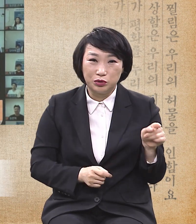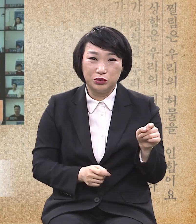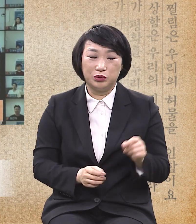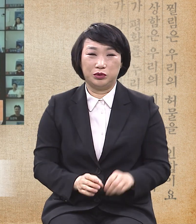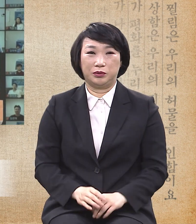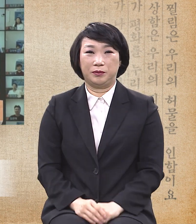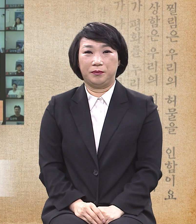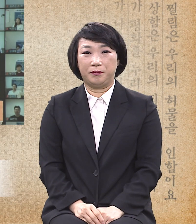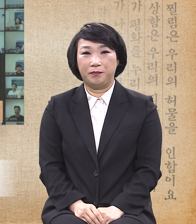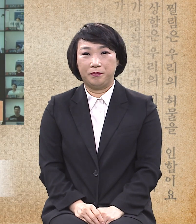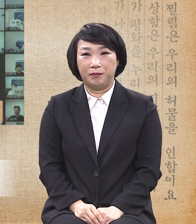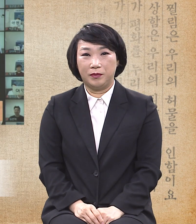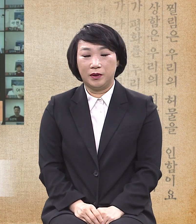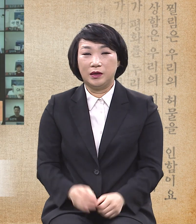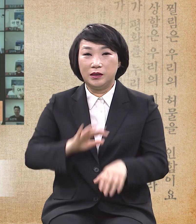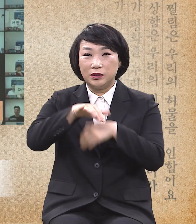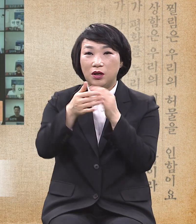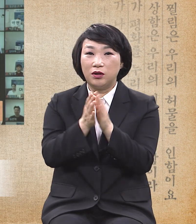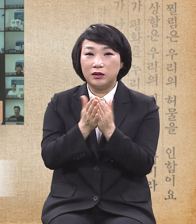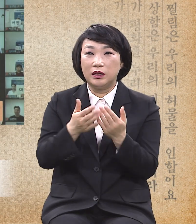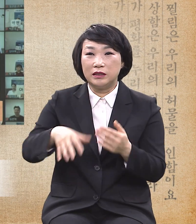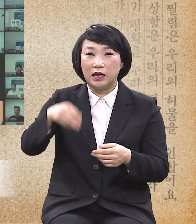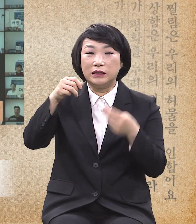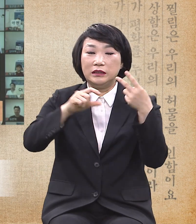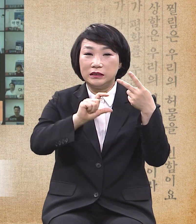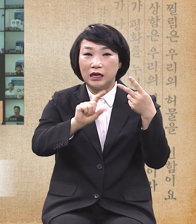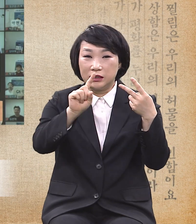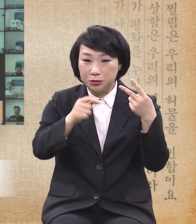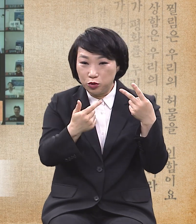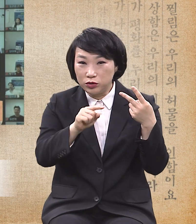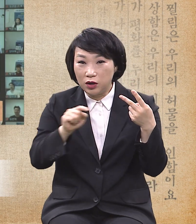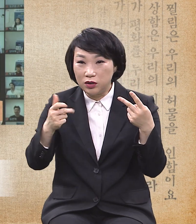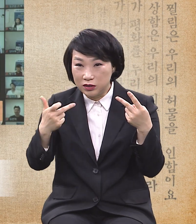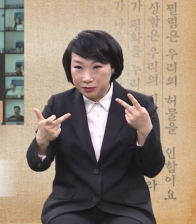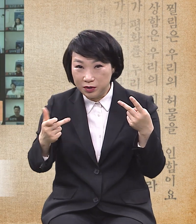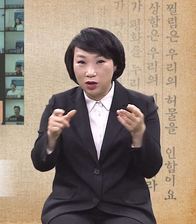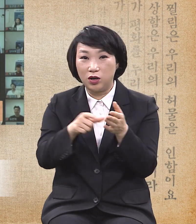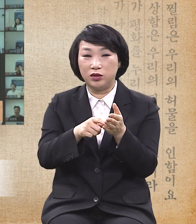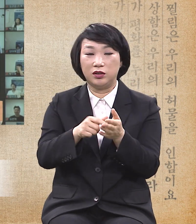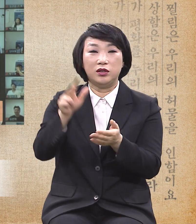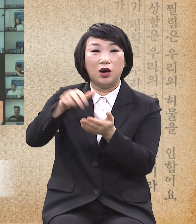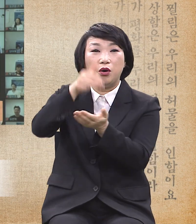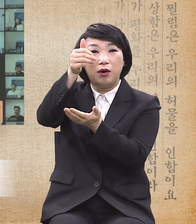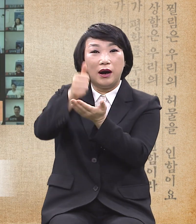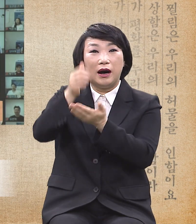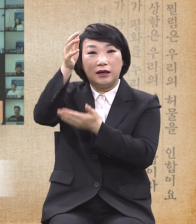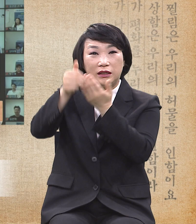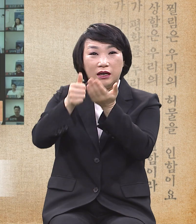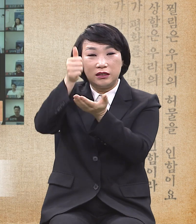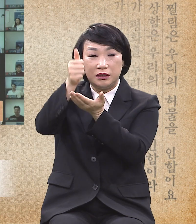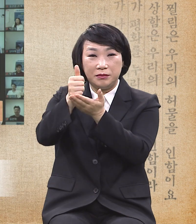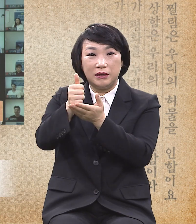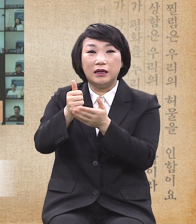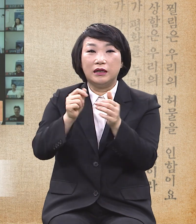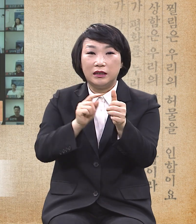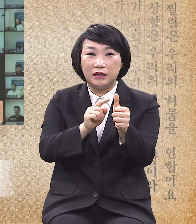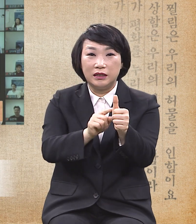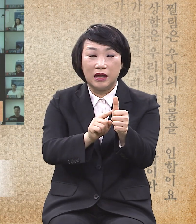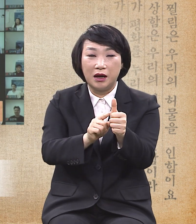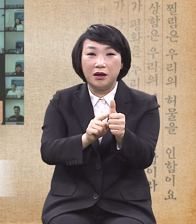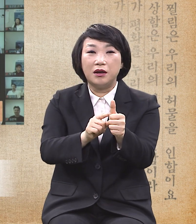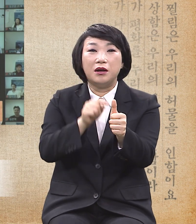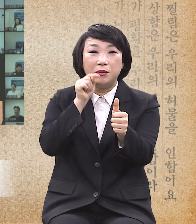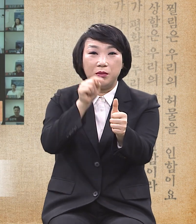원수입니다. 창세기 2장 16절로 17절에 여호와 하나님이 그 사람에게